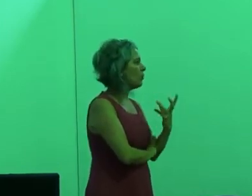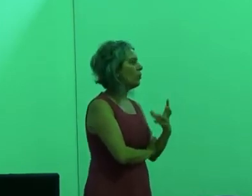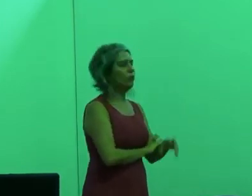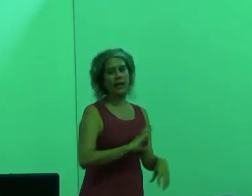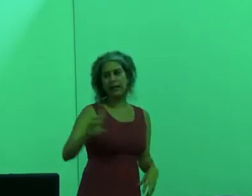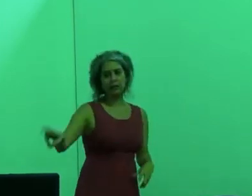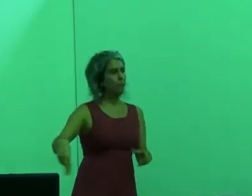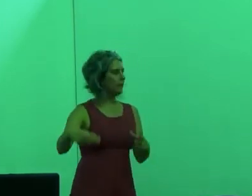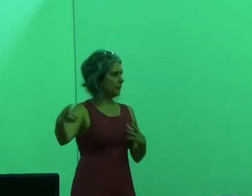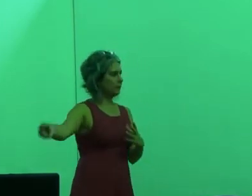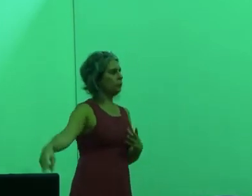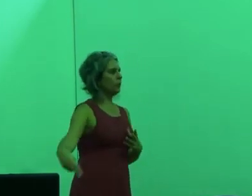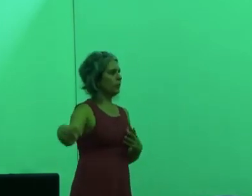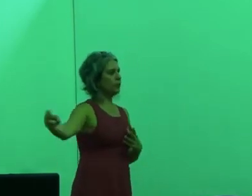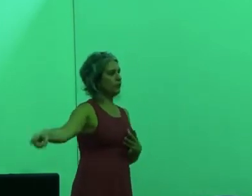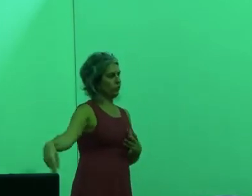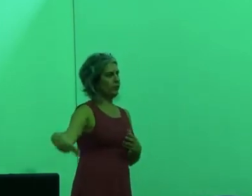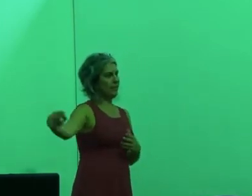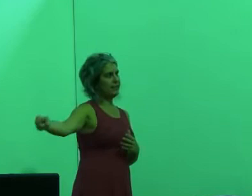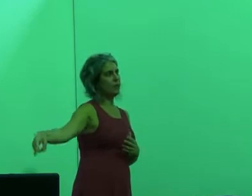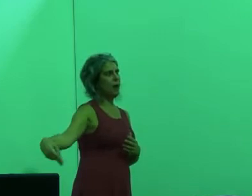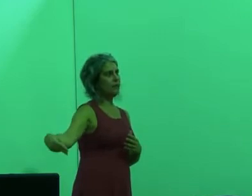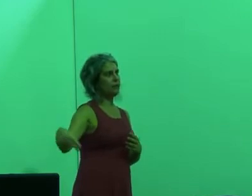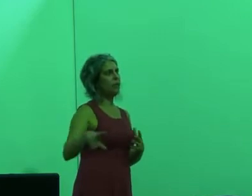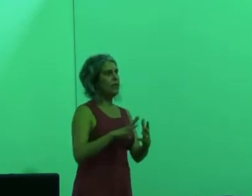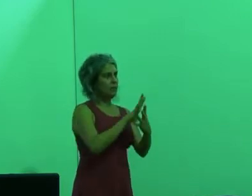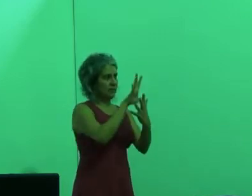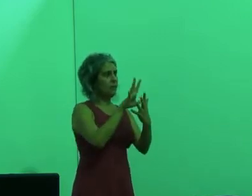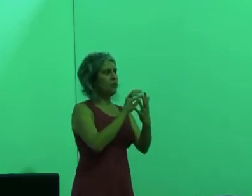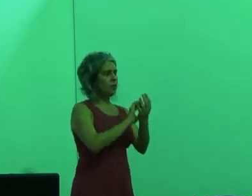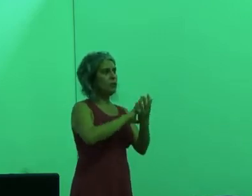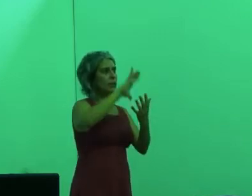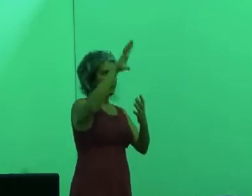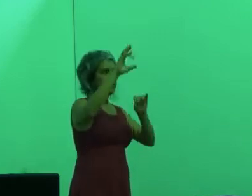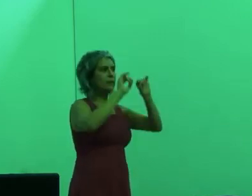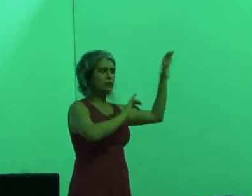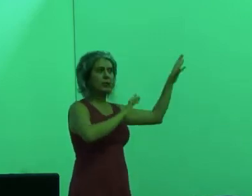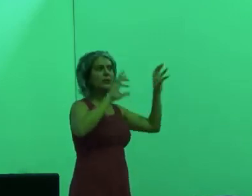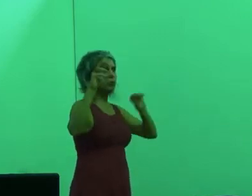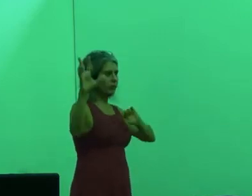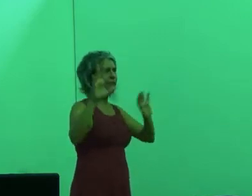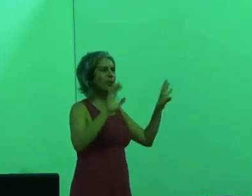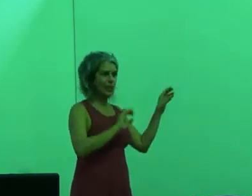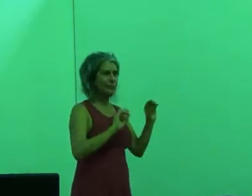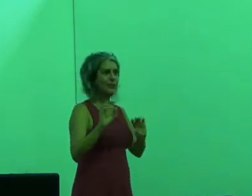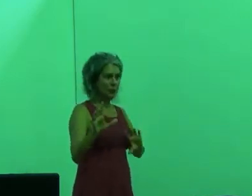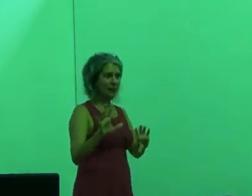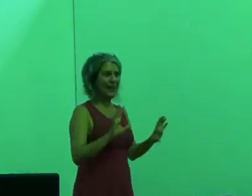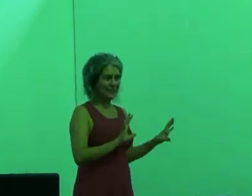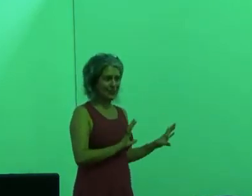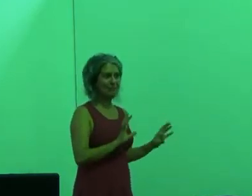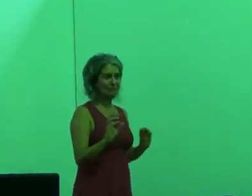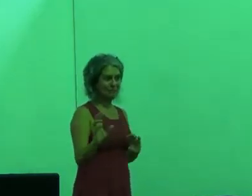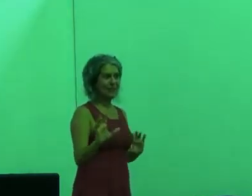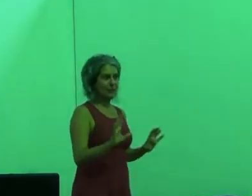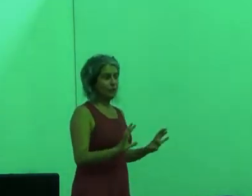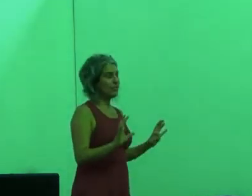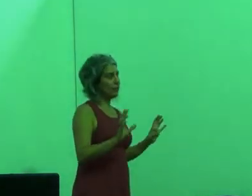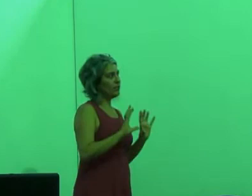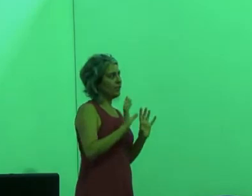jogo, né? Eu estou pensando no trânsito nesse quadro, mas eu acho que a gente tem que pensar que o trânsito, na verdade, ele é mais complexo. Você, inclusive,